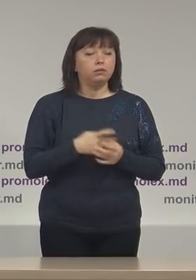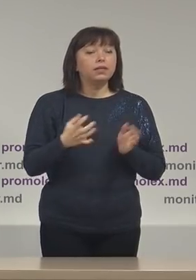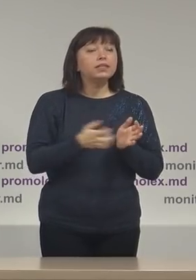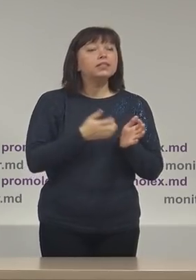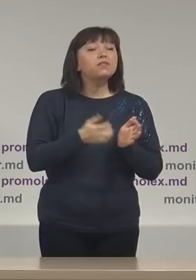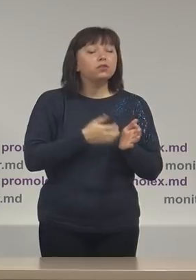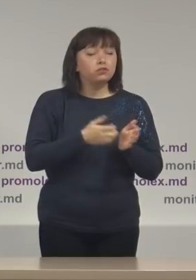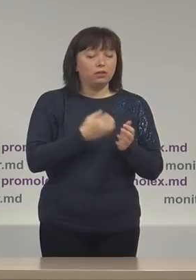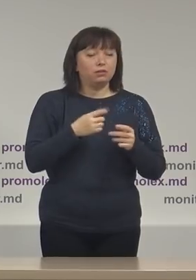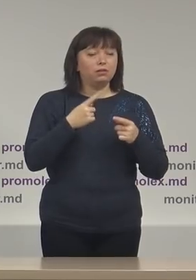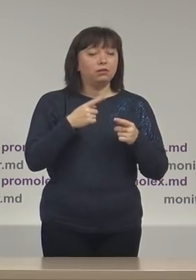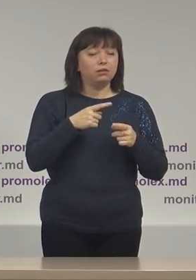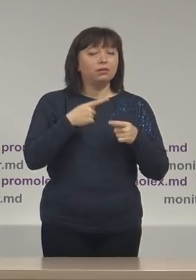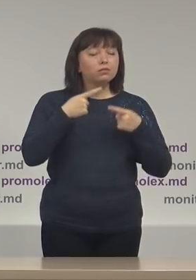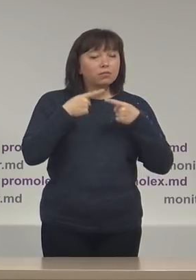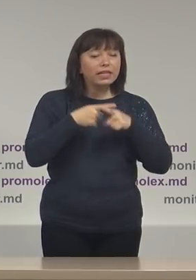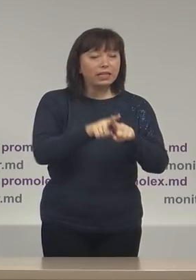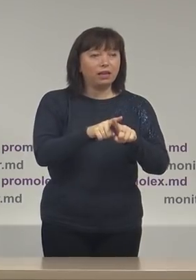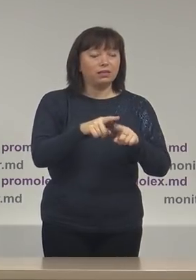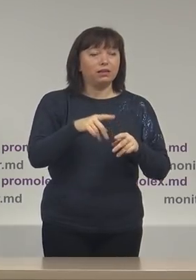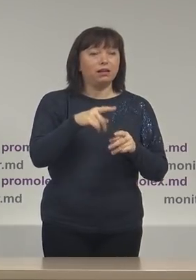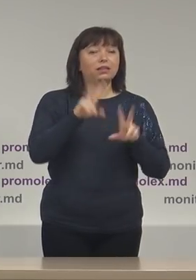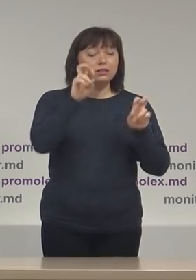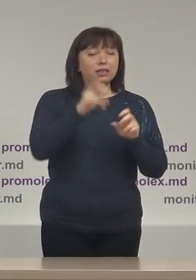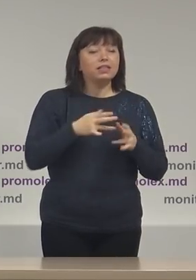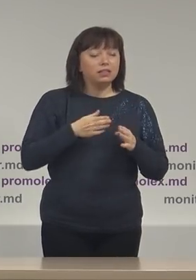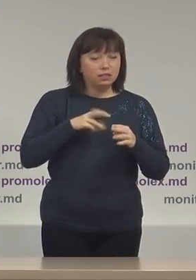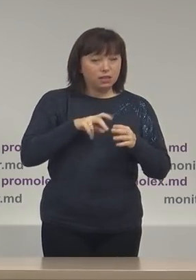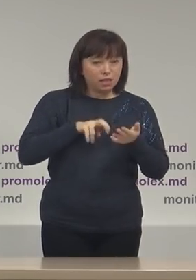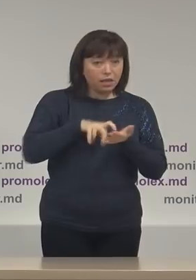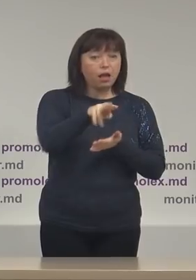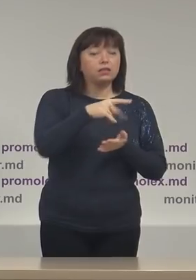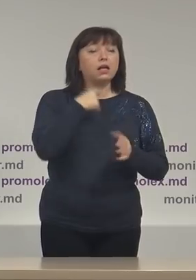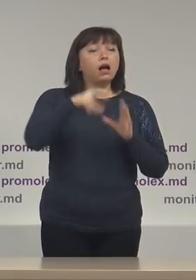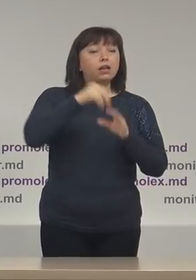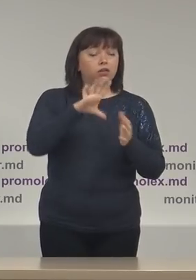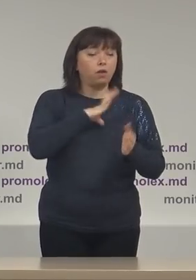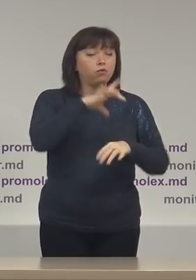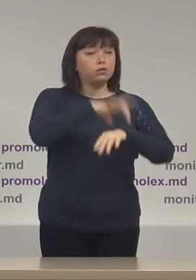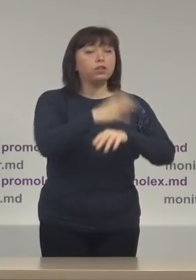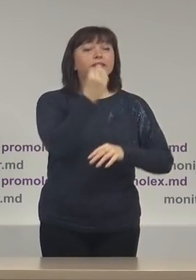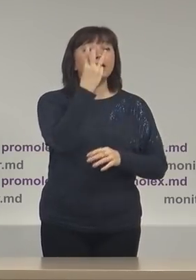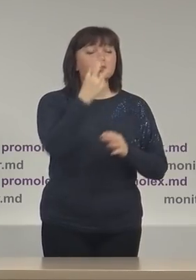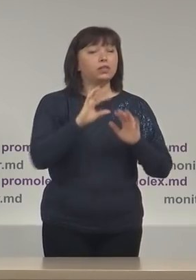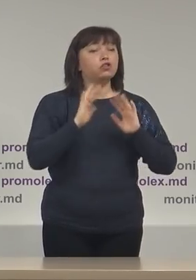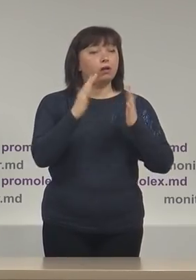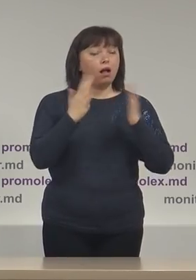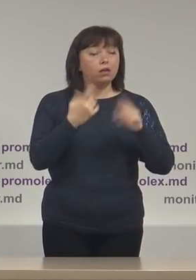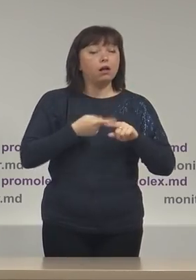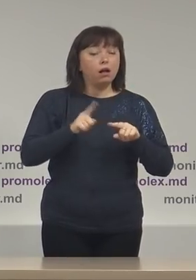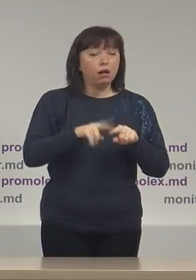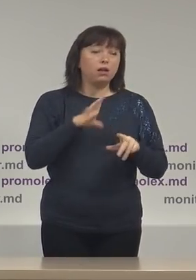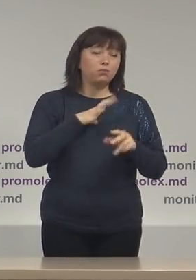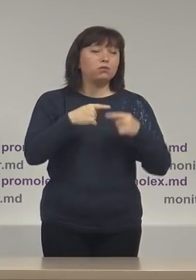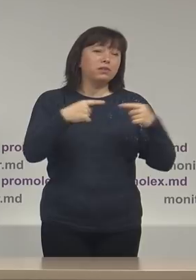deficiențe în funcționarea SIAS alegeri, înregistrate 13 cazuri, care sunt de